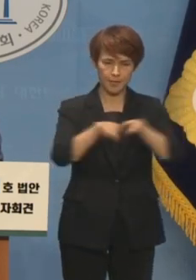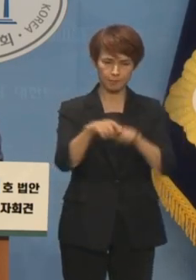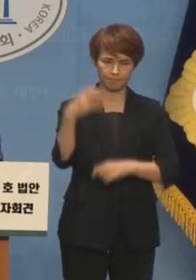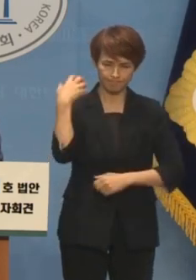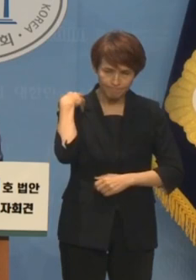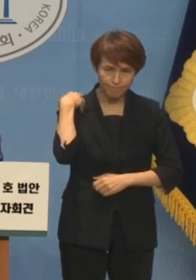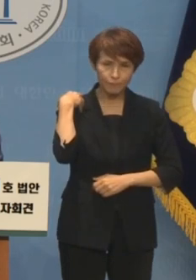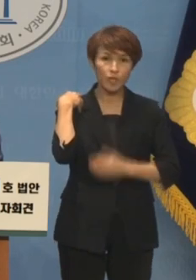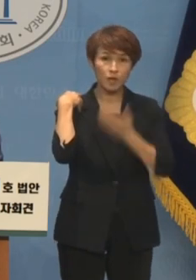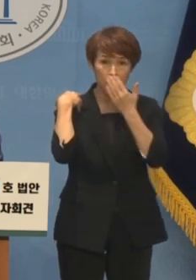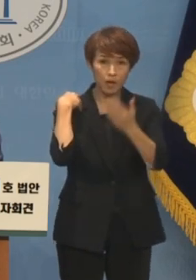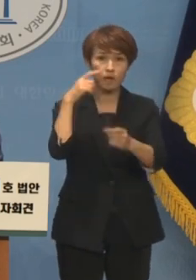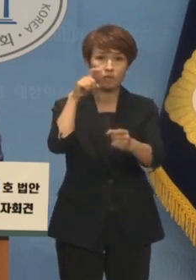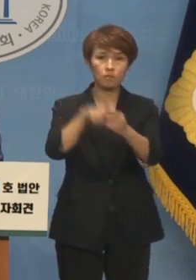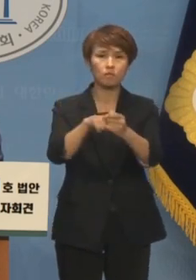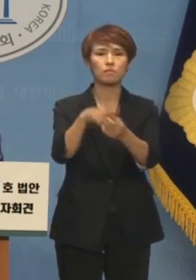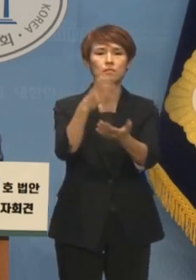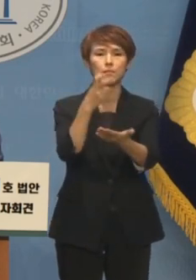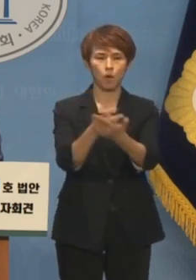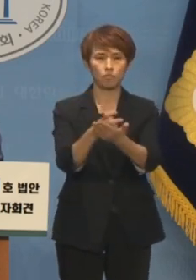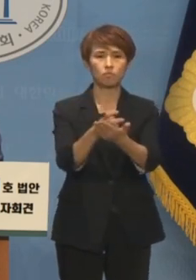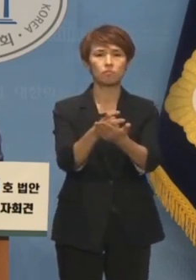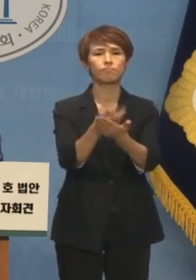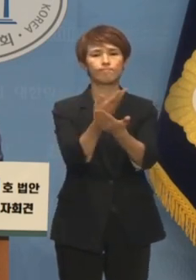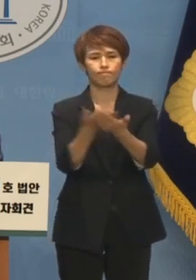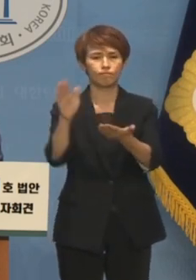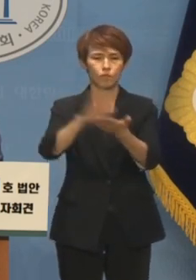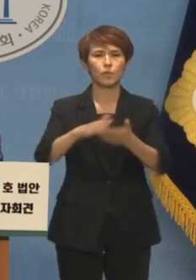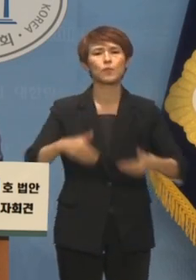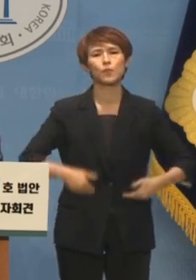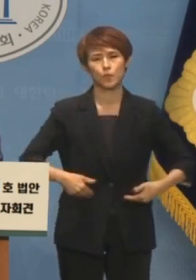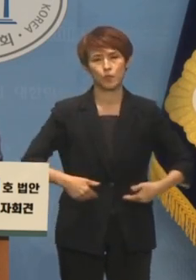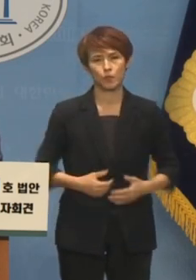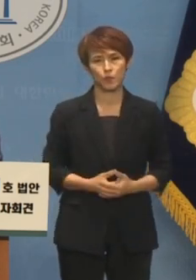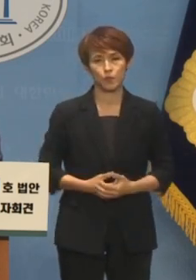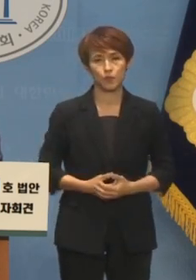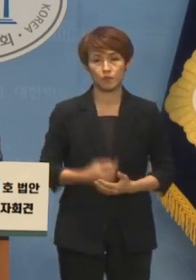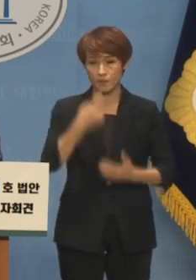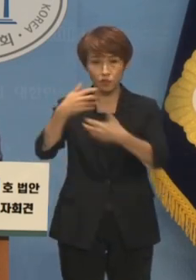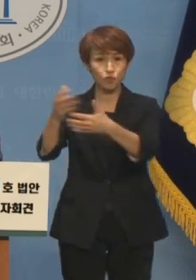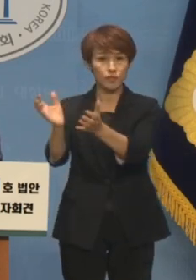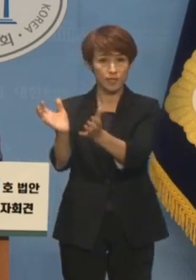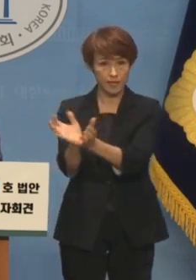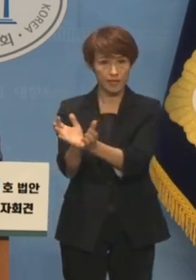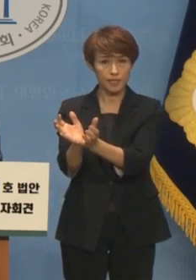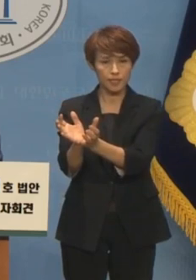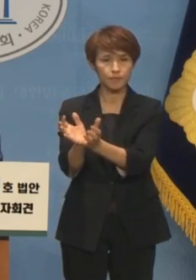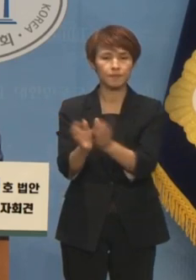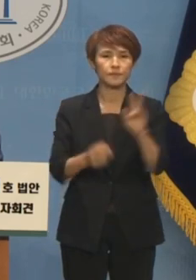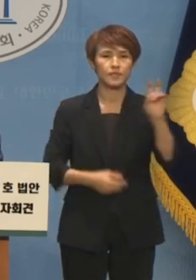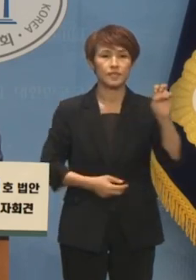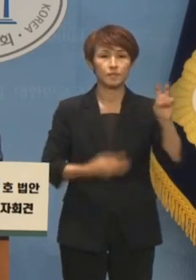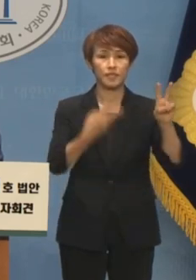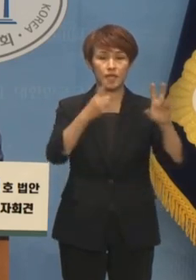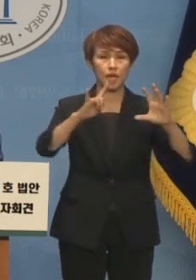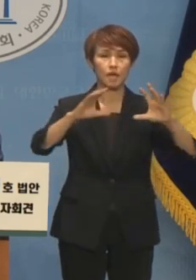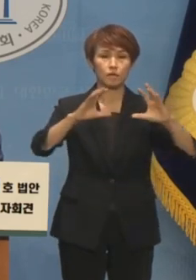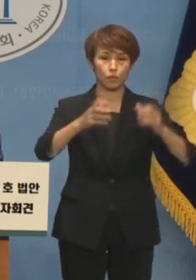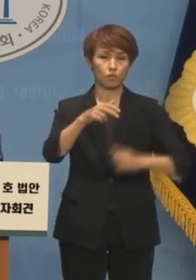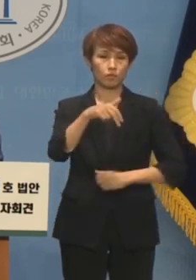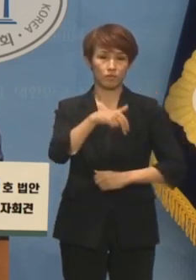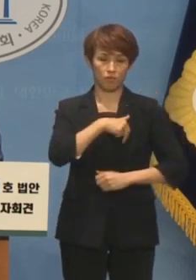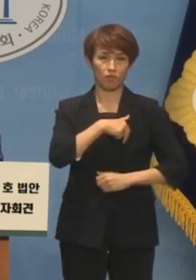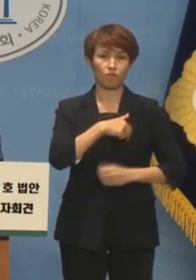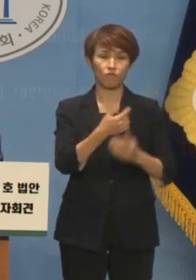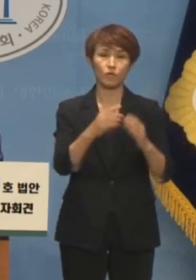있도록 법과 제도를 개선해 나가야 합니다. 더불어민주당이 제22대 총선 1호